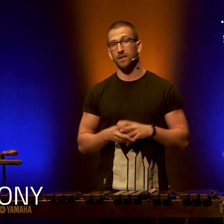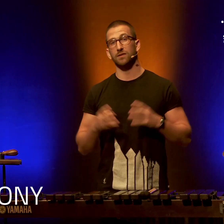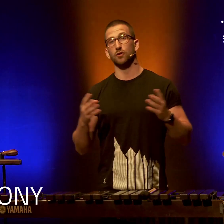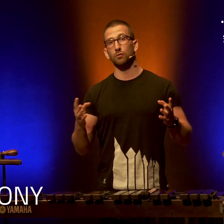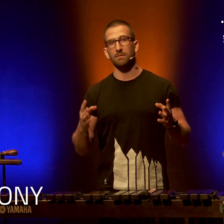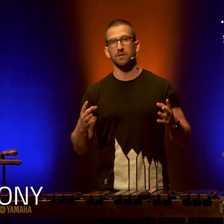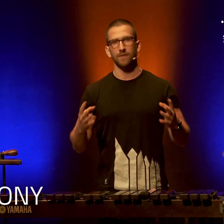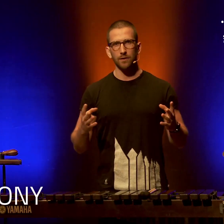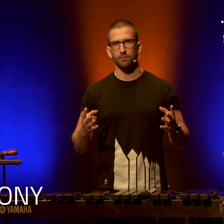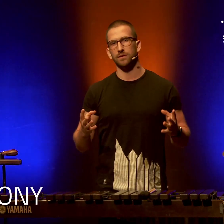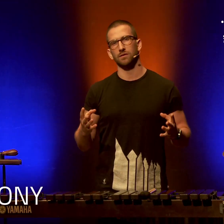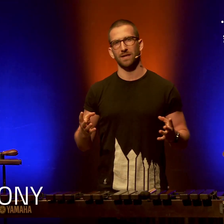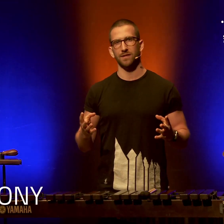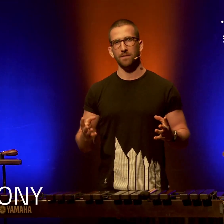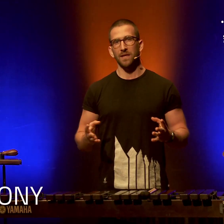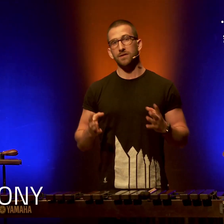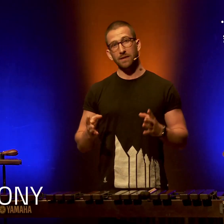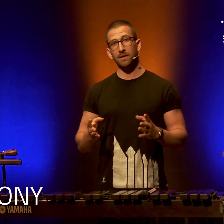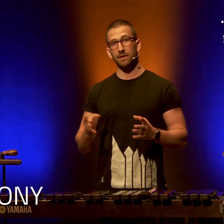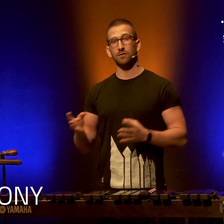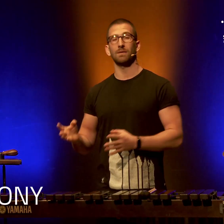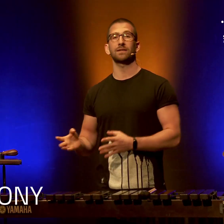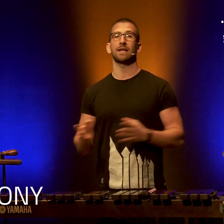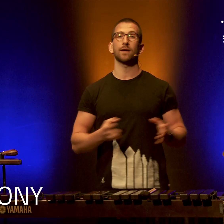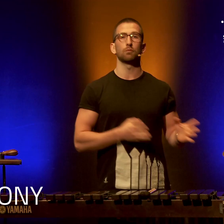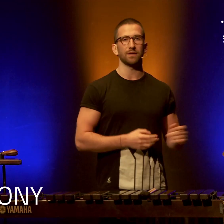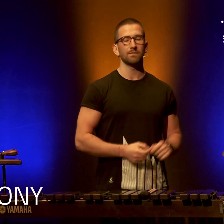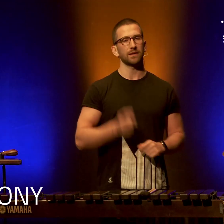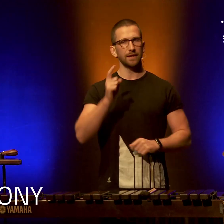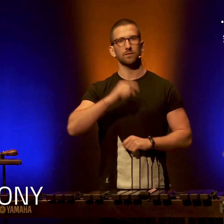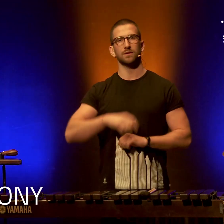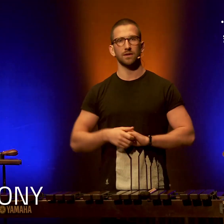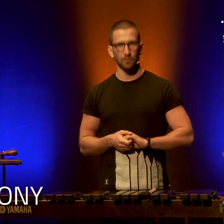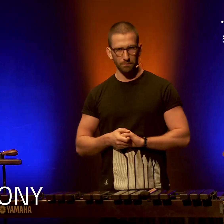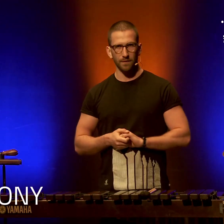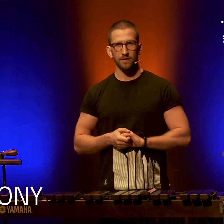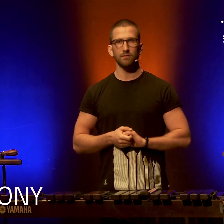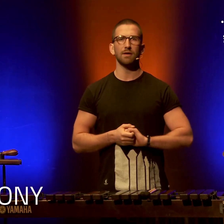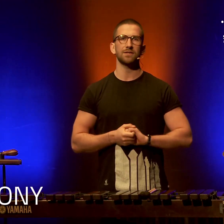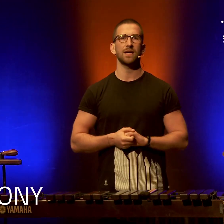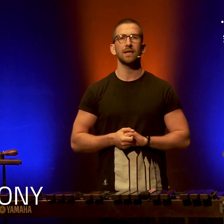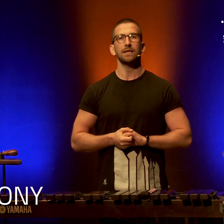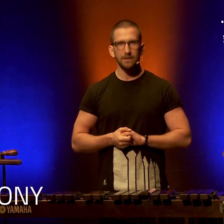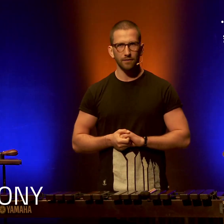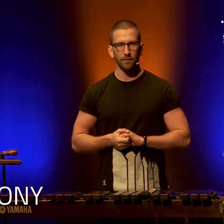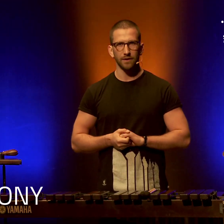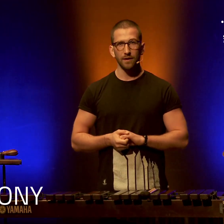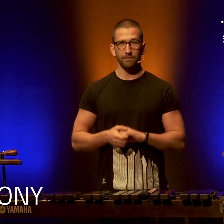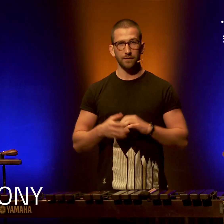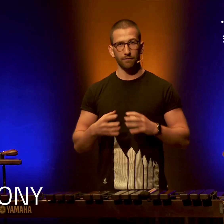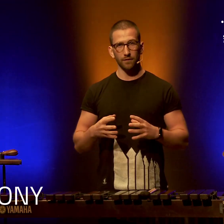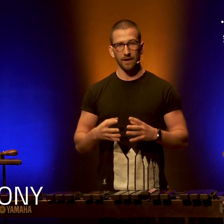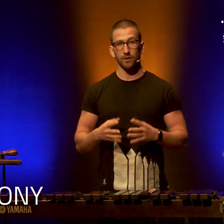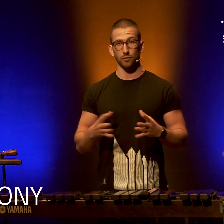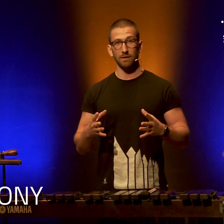co jest źródłem dźwięku w instrumencie, dzielimy instrumenty na grupy. Jedną z tych grup są właśnie idiofony.